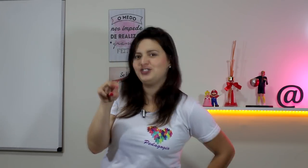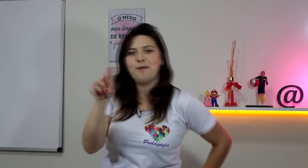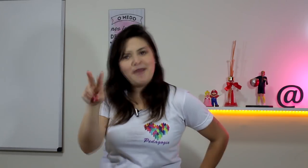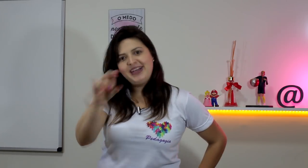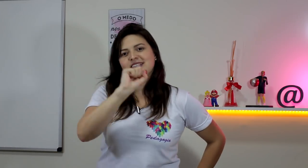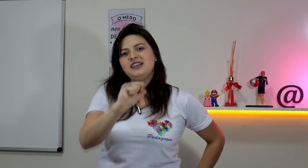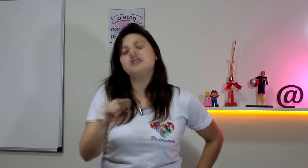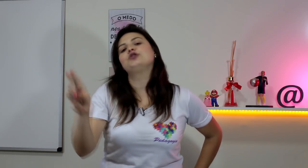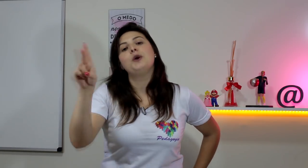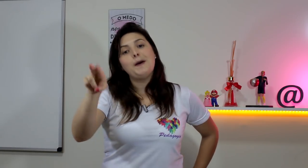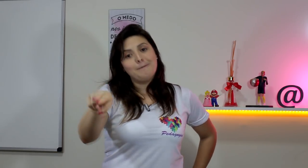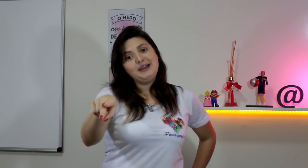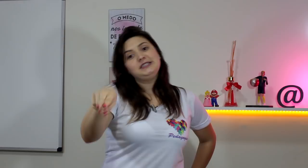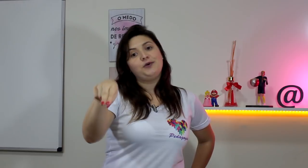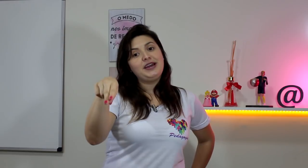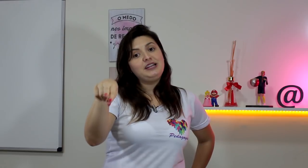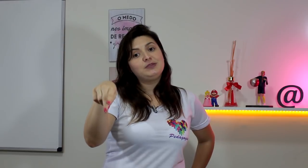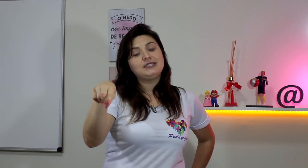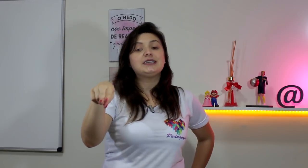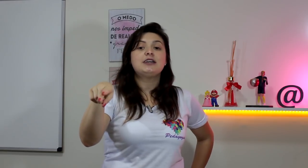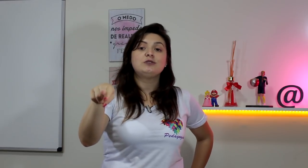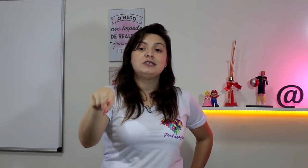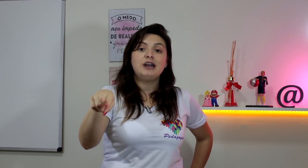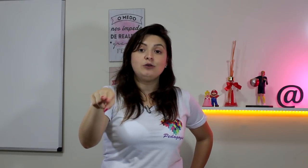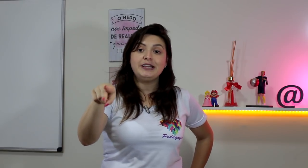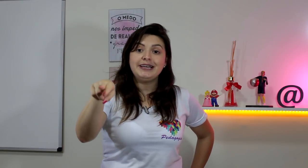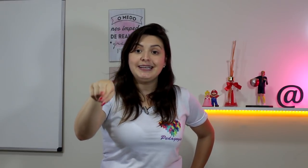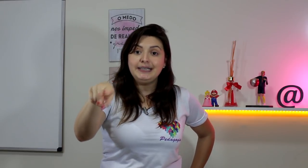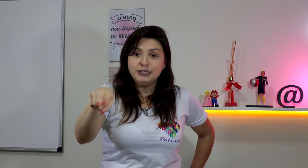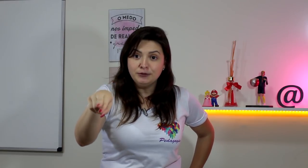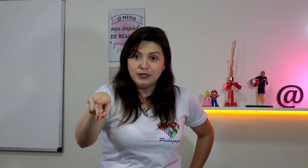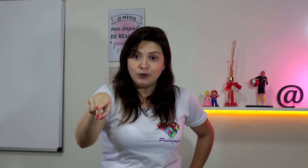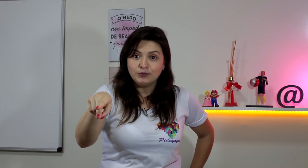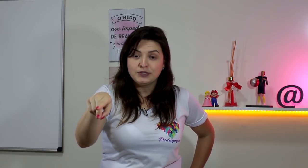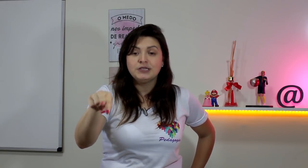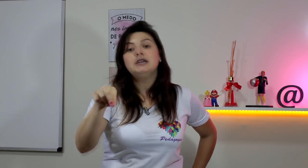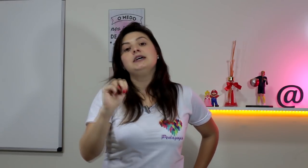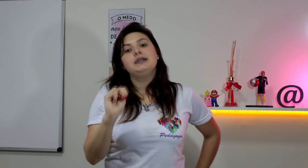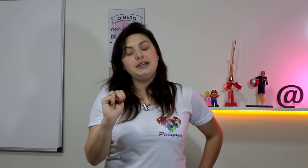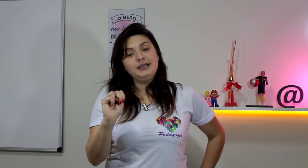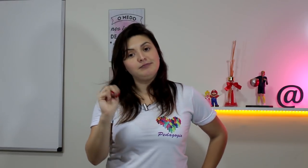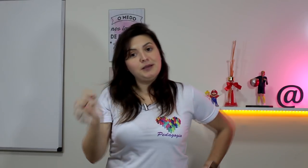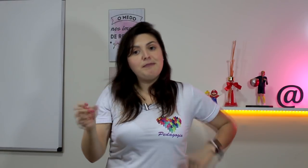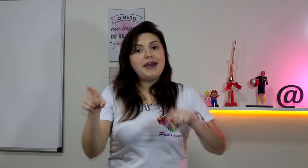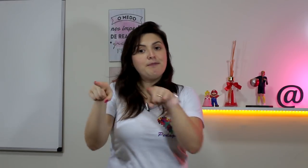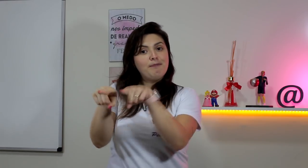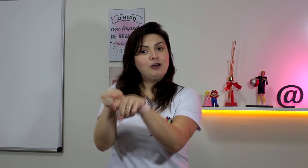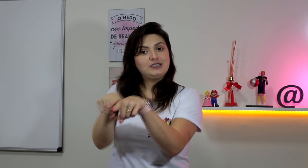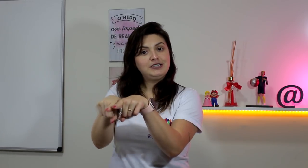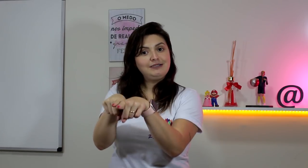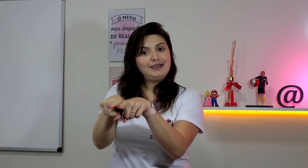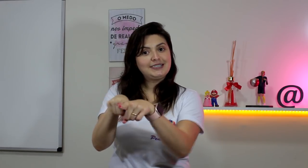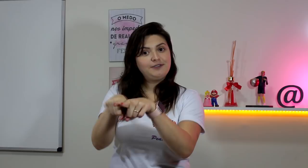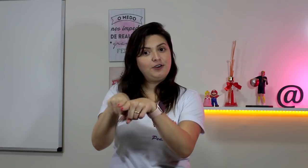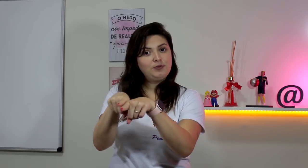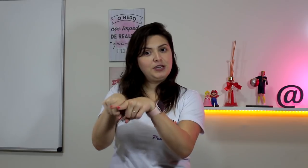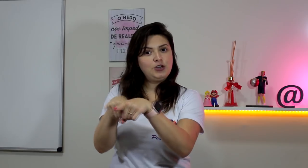já pensa nisso, mas não, em Libras esse aqui é o sinal de irmãos, e também pode ser dessa forma aqui,